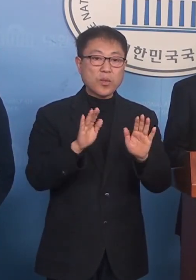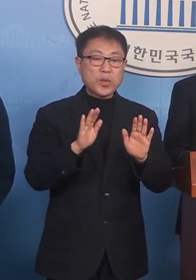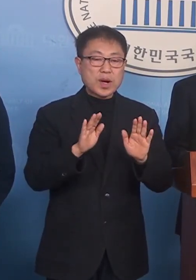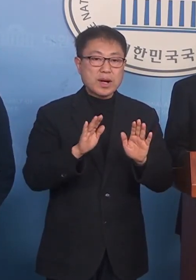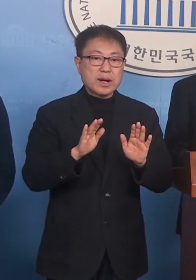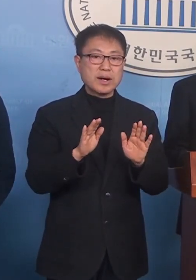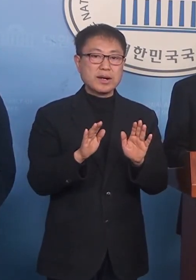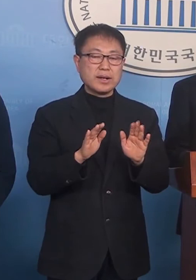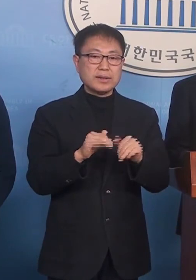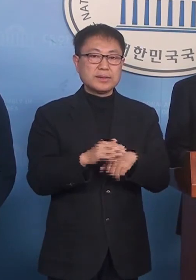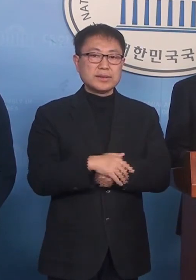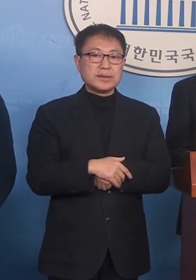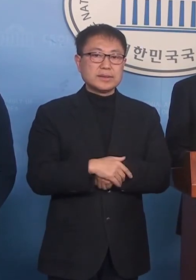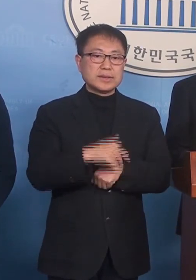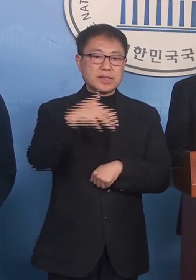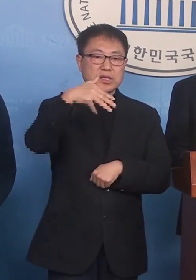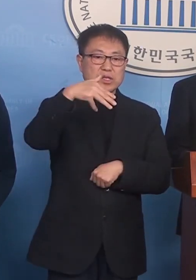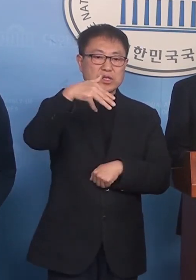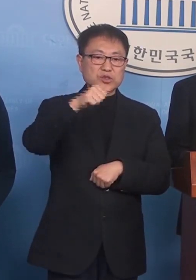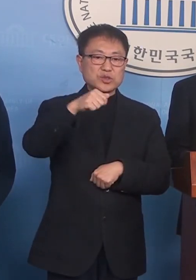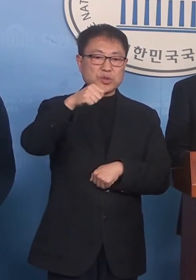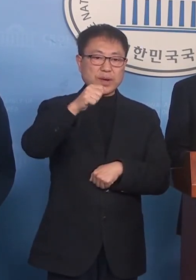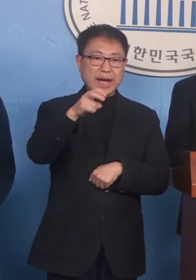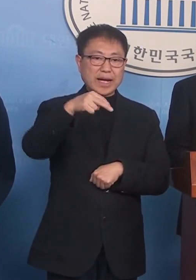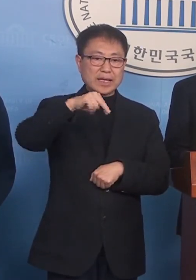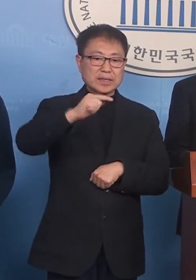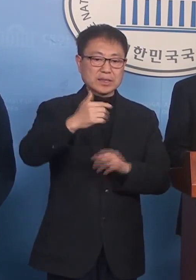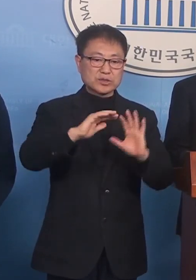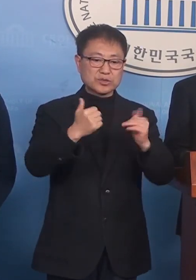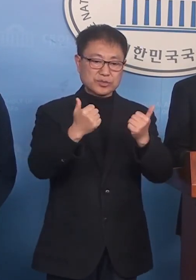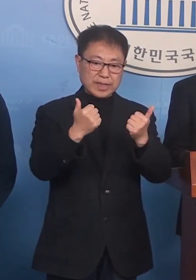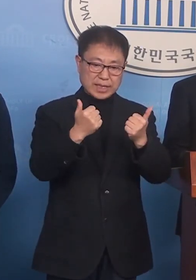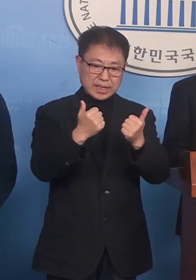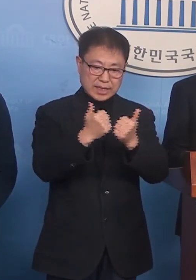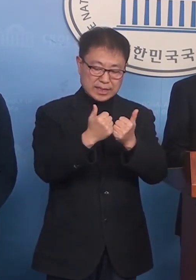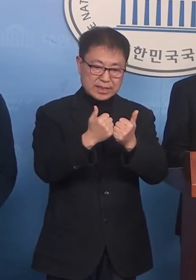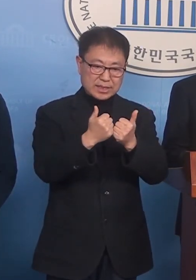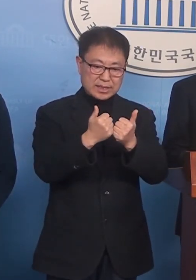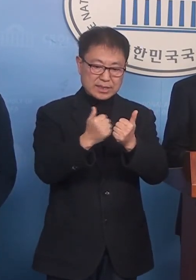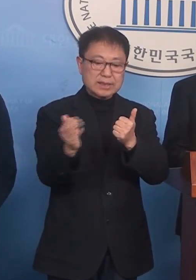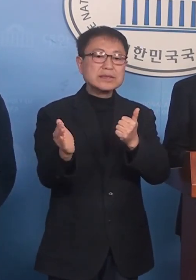오늘 추혜선 의원님을 필두로 한